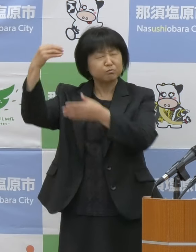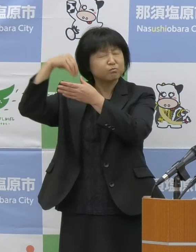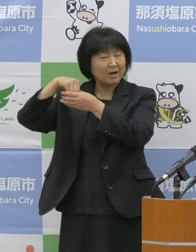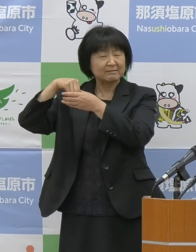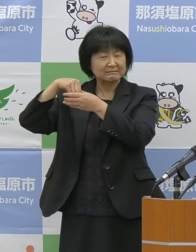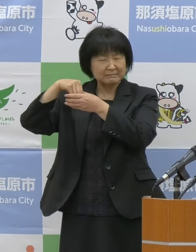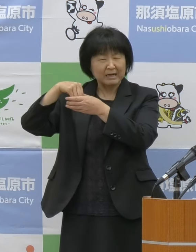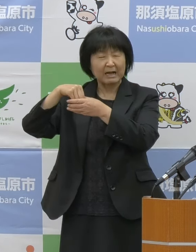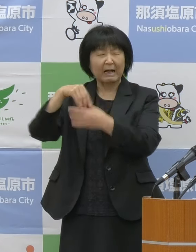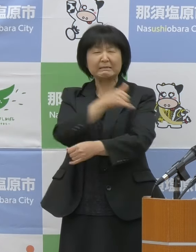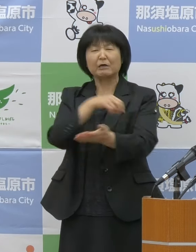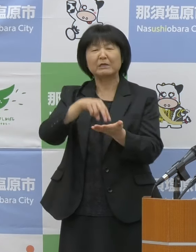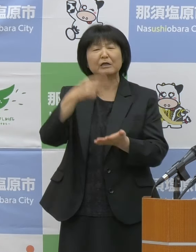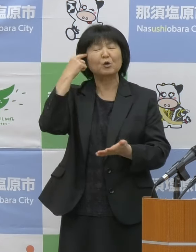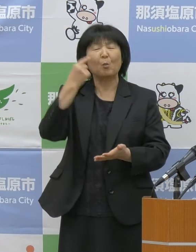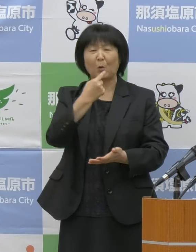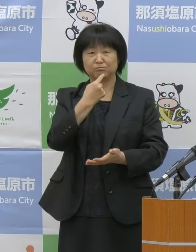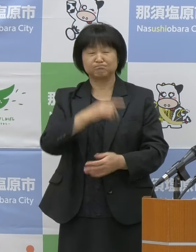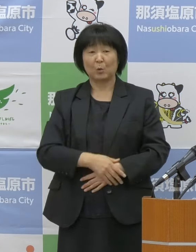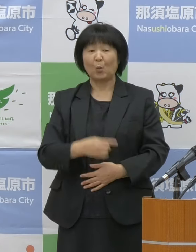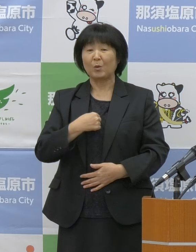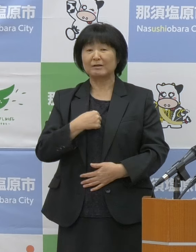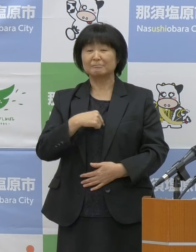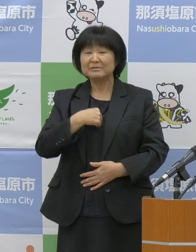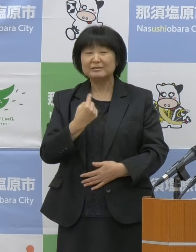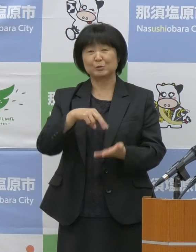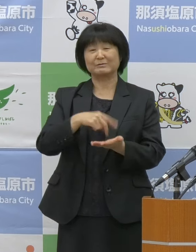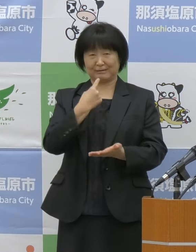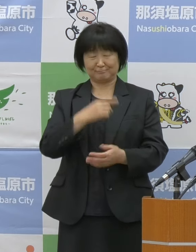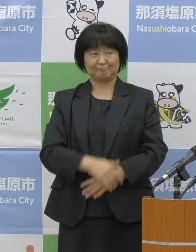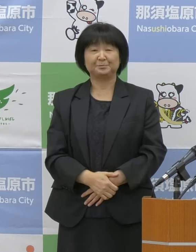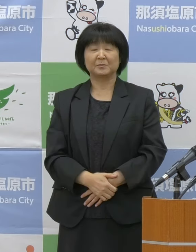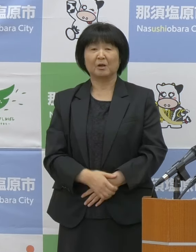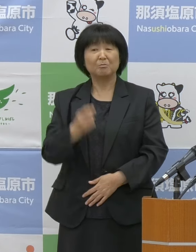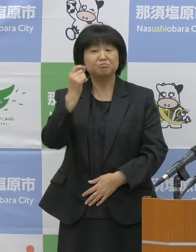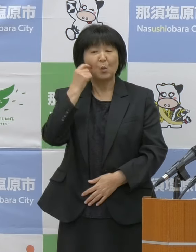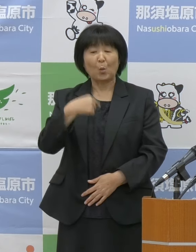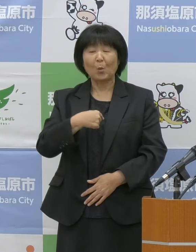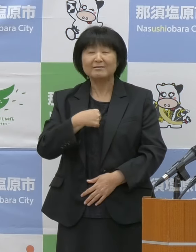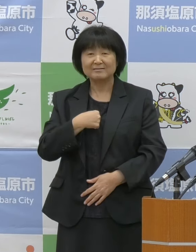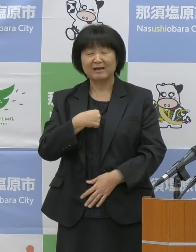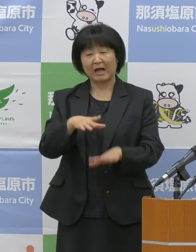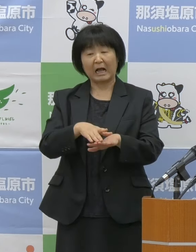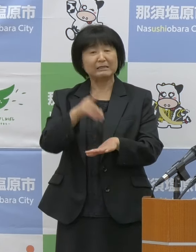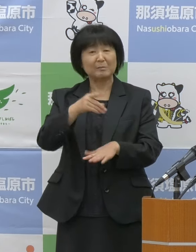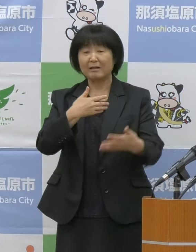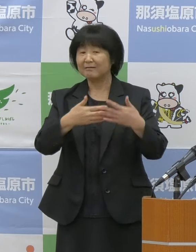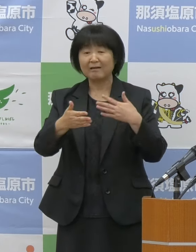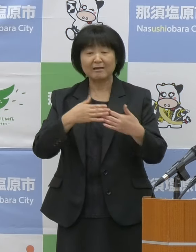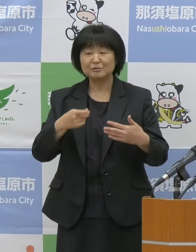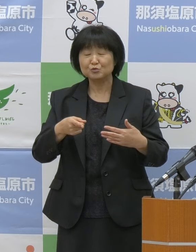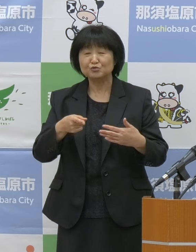たのではないかと、これは私自身の話なんですけれども、思っております。もし私が初めて経験を